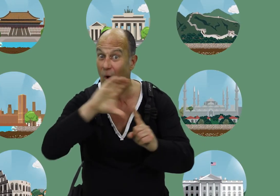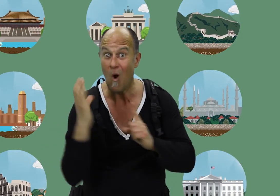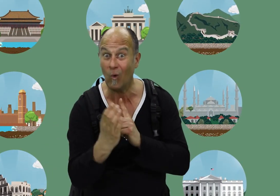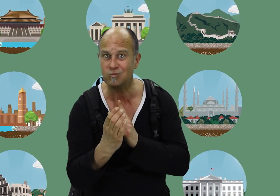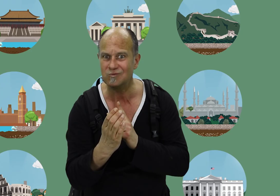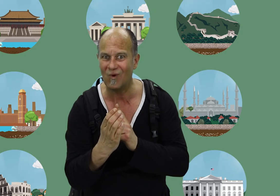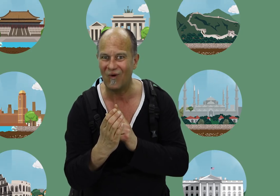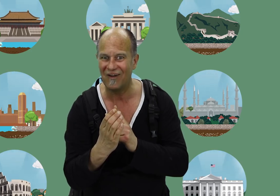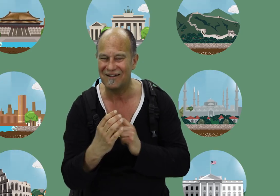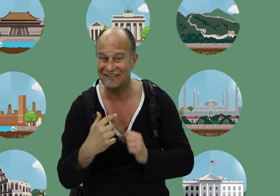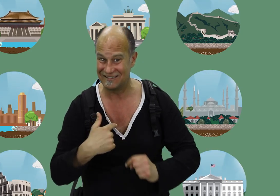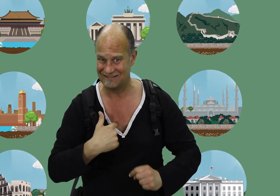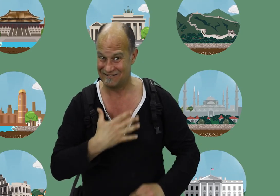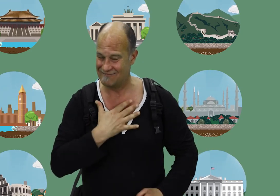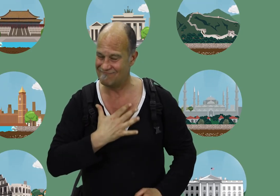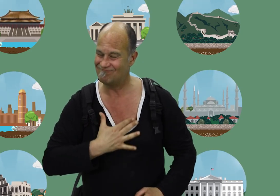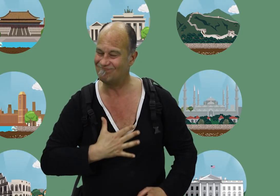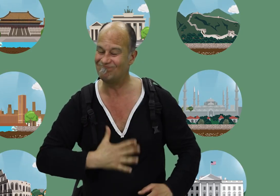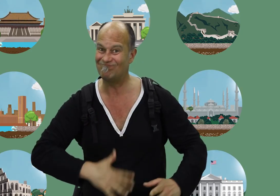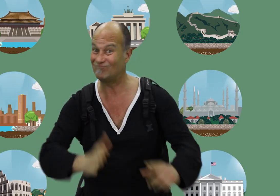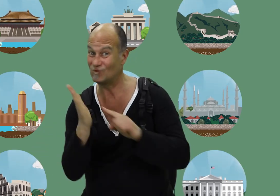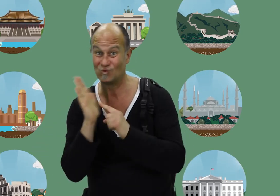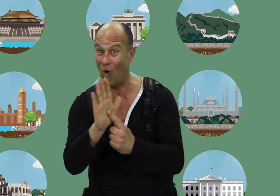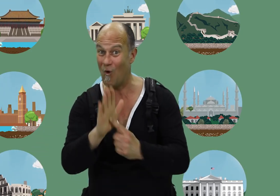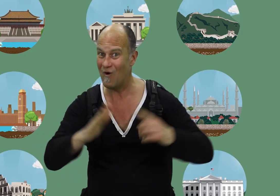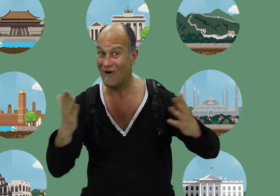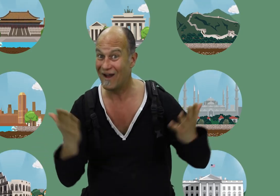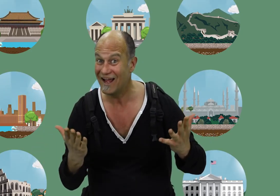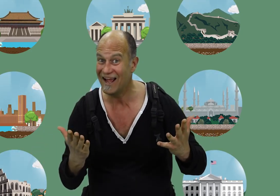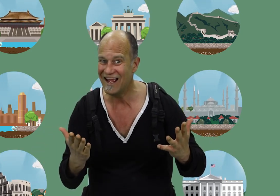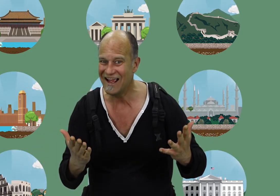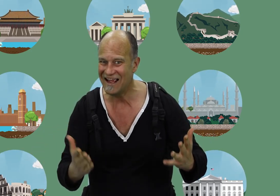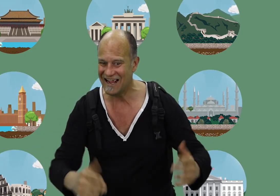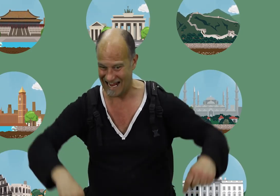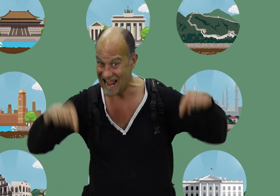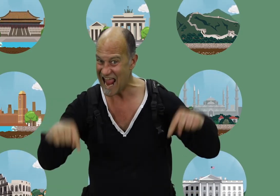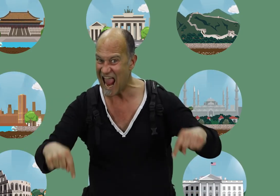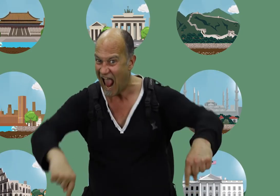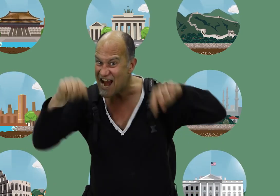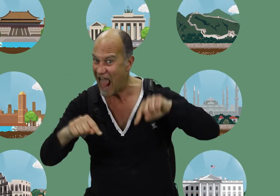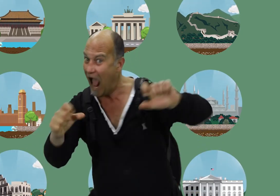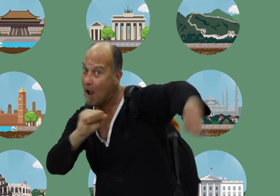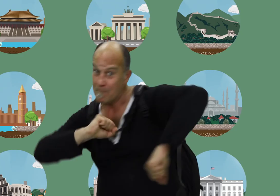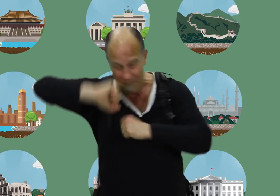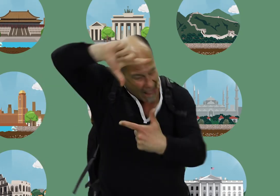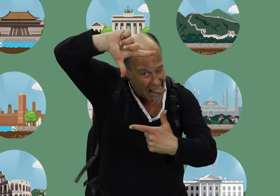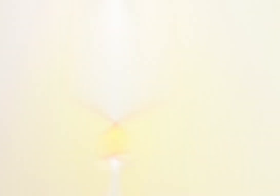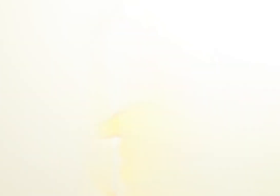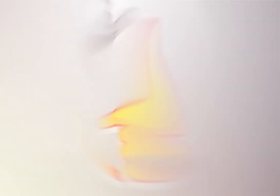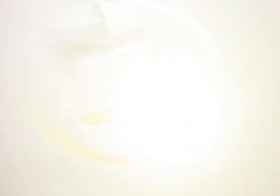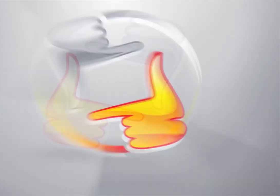andere Kulturen. Was ich euch heute präsentieren werde, ist hier und heute, das ist Def